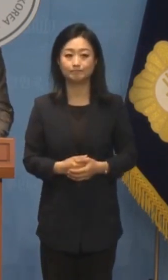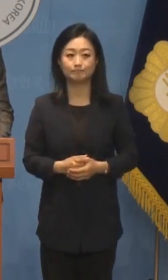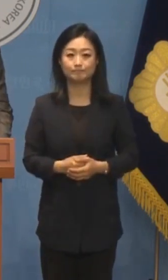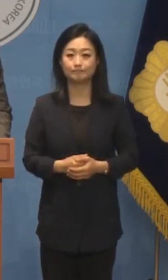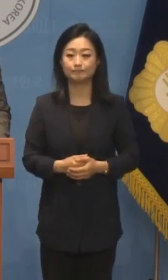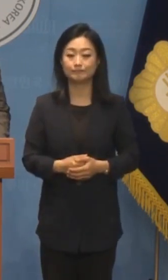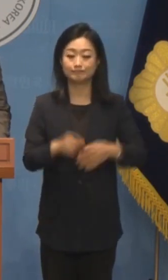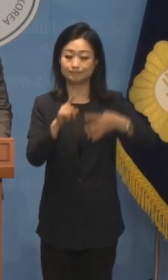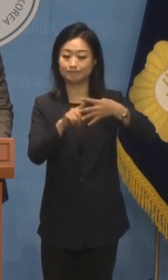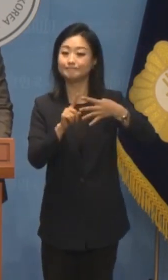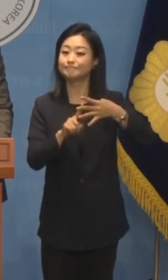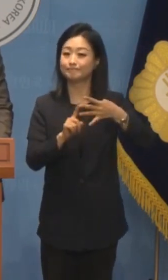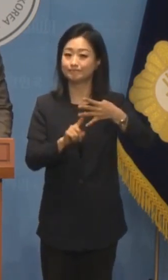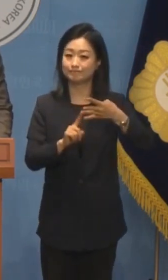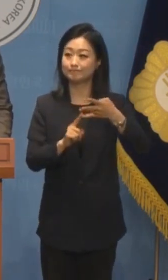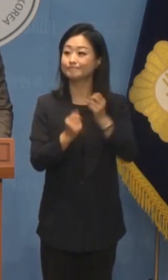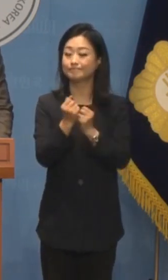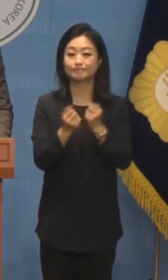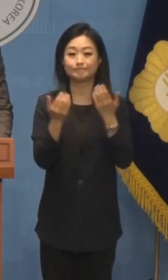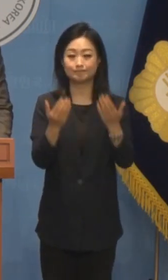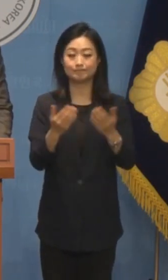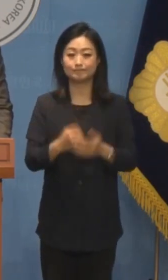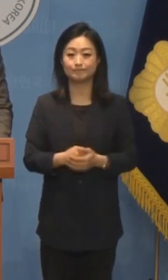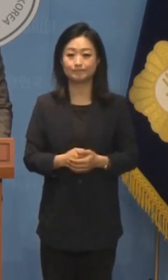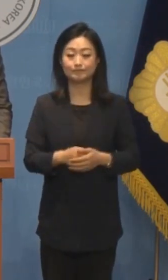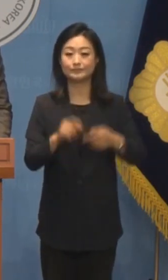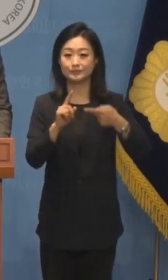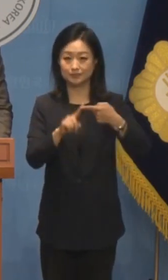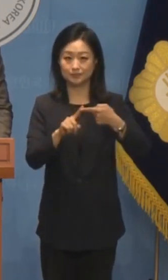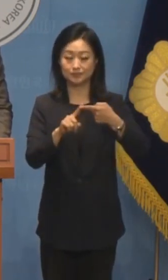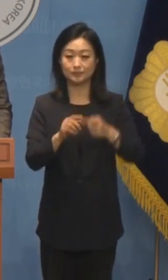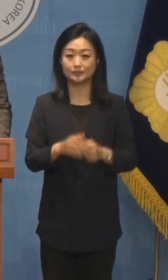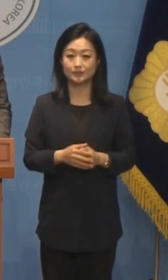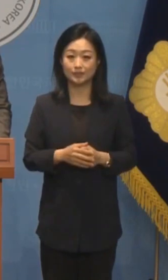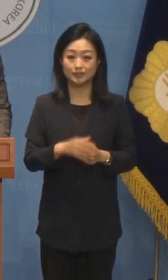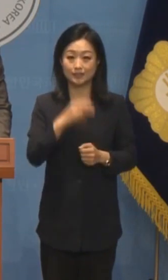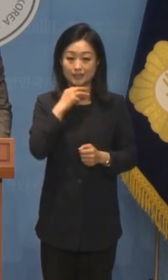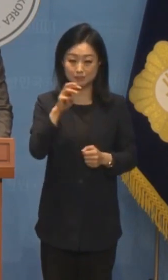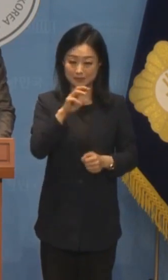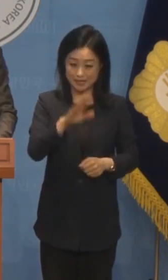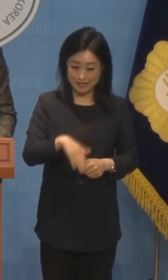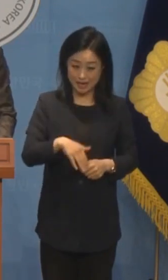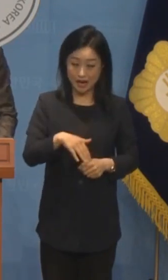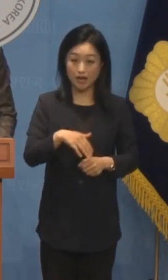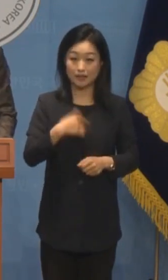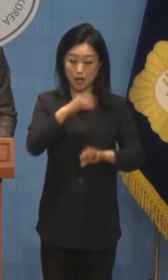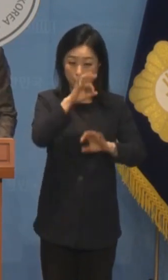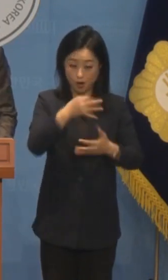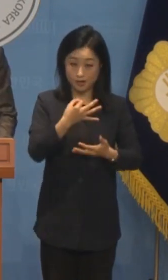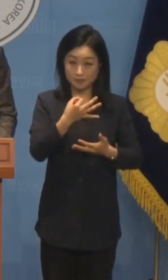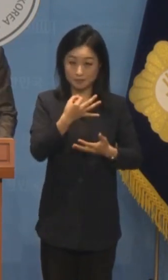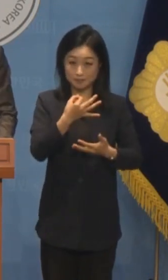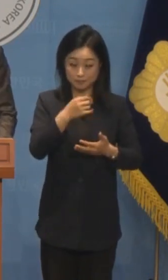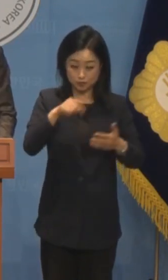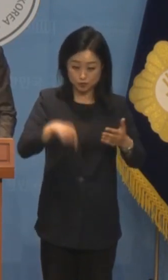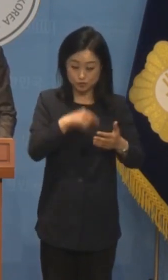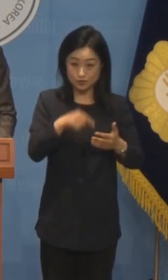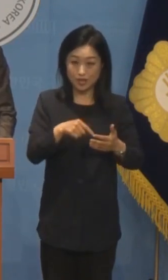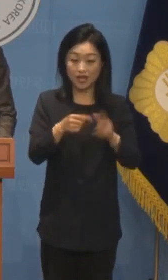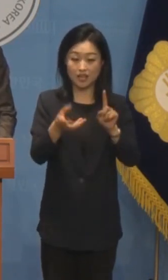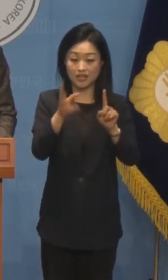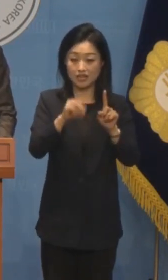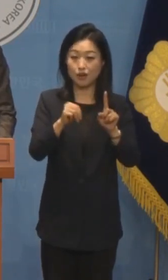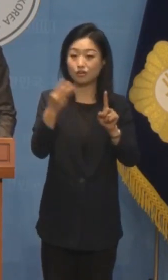저희 4가지 키워드 주제를 읽도록 하겠습니다. 첫 번째, 30대 이하 월급 쪽에 1억 3천만 원 내고 연금 영원